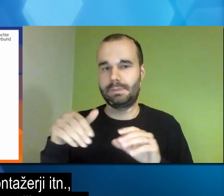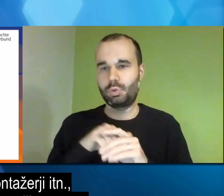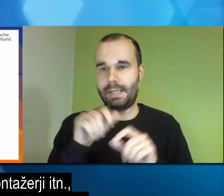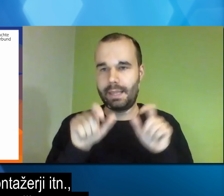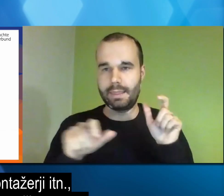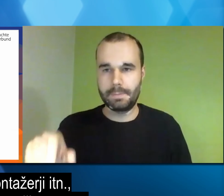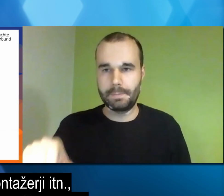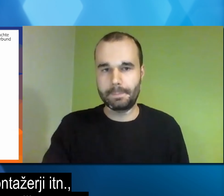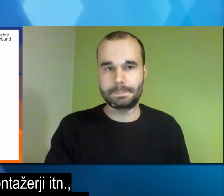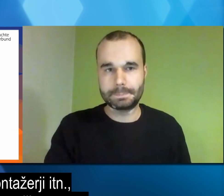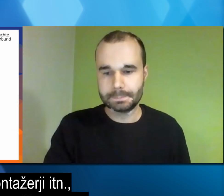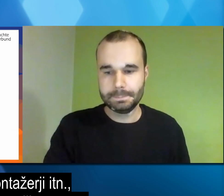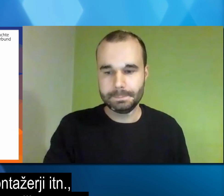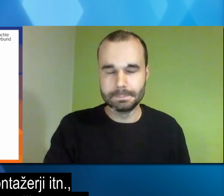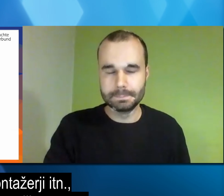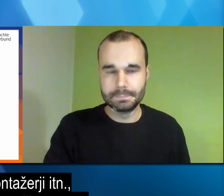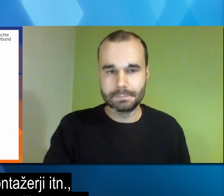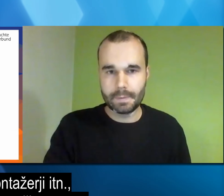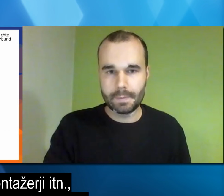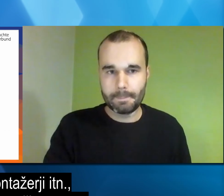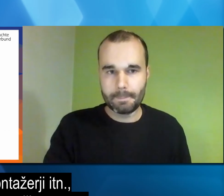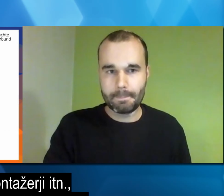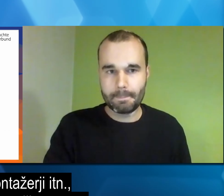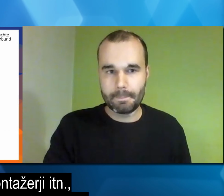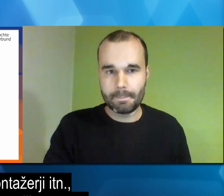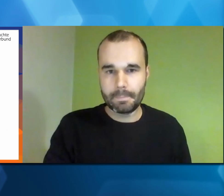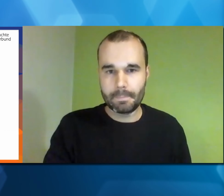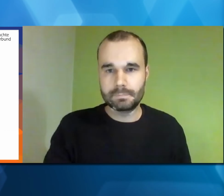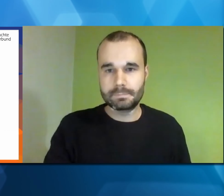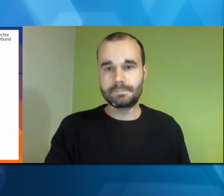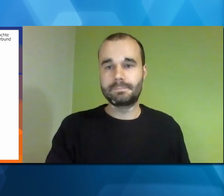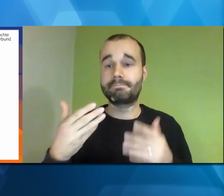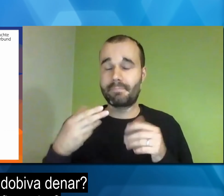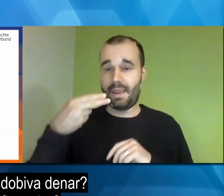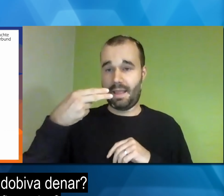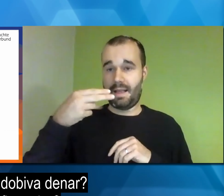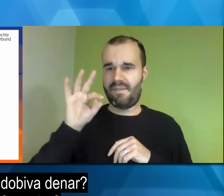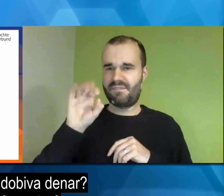perice, montažerji in tako naprej, da specifično vodijo proces.